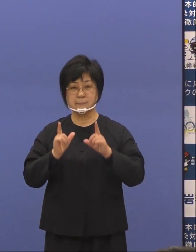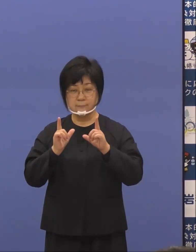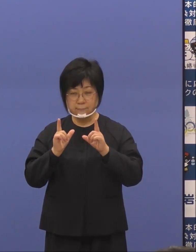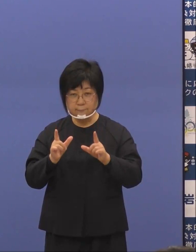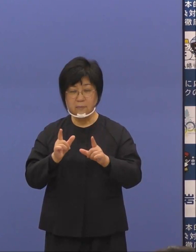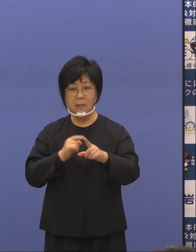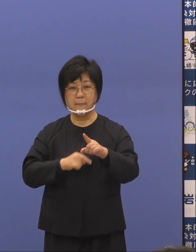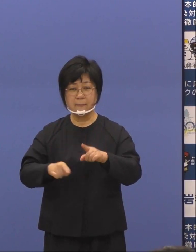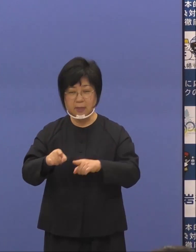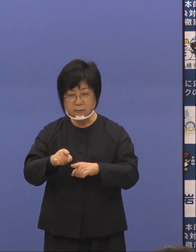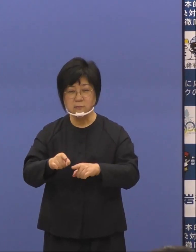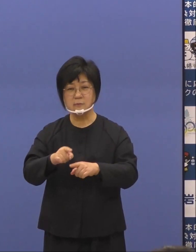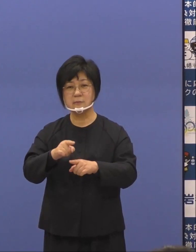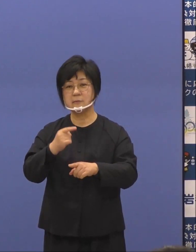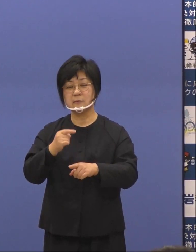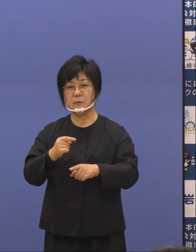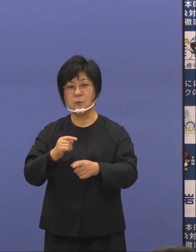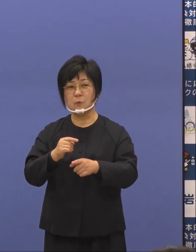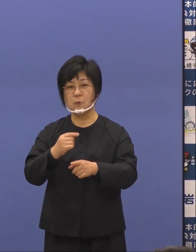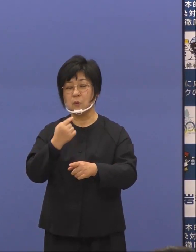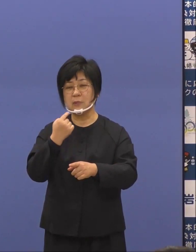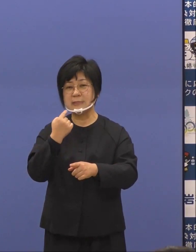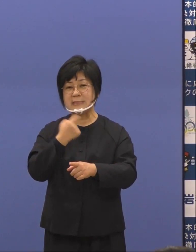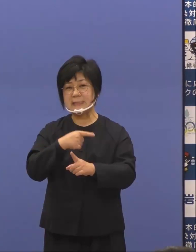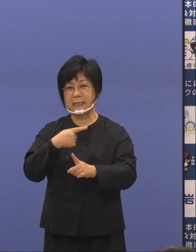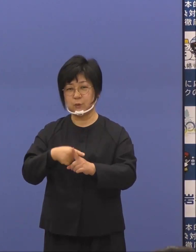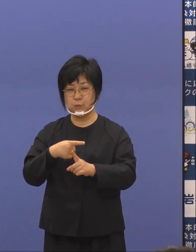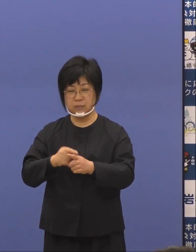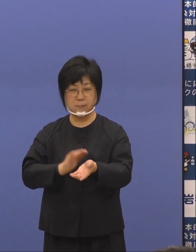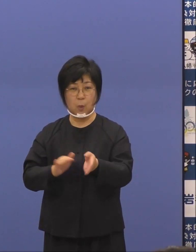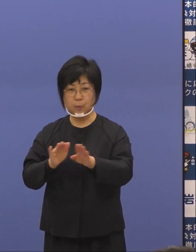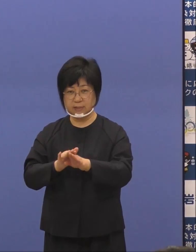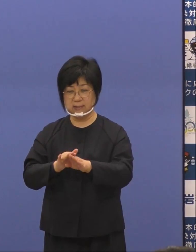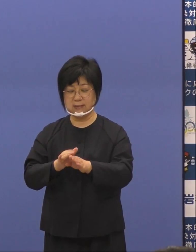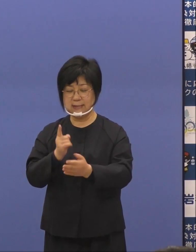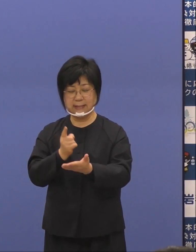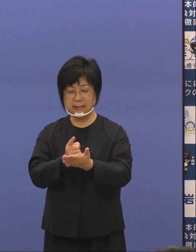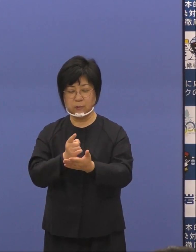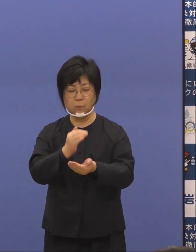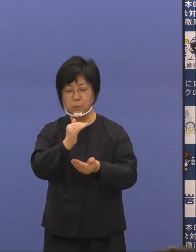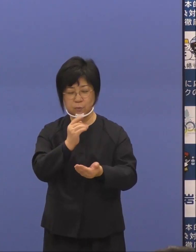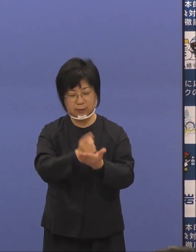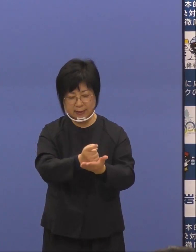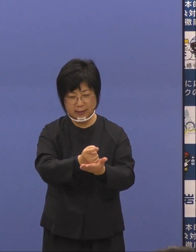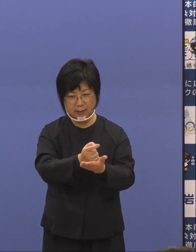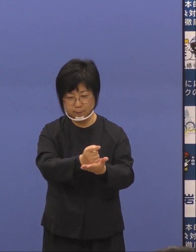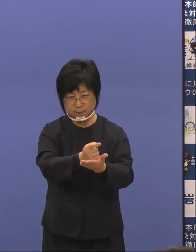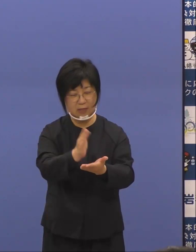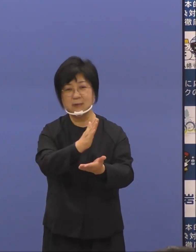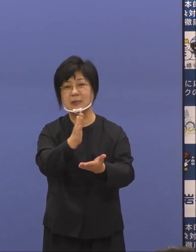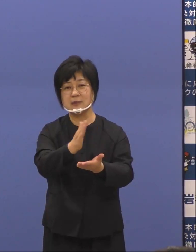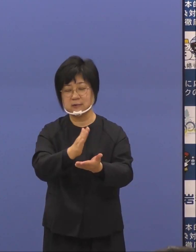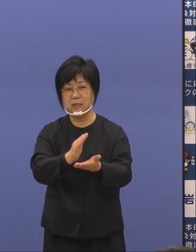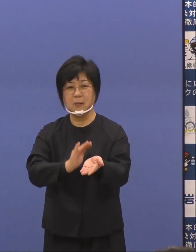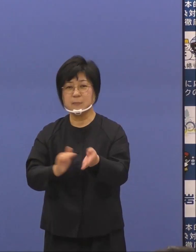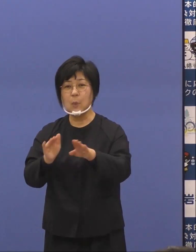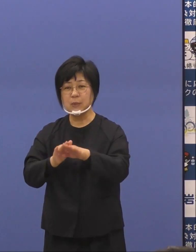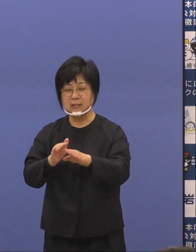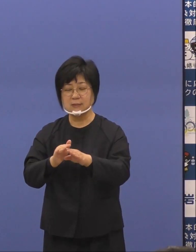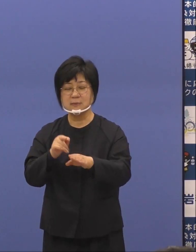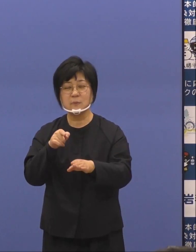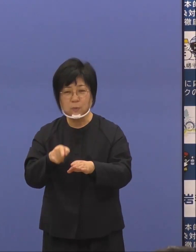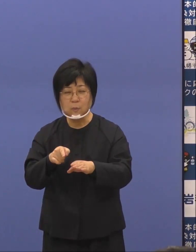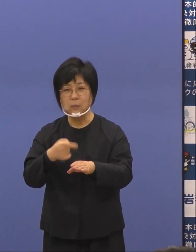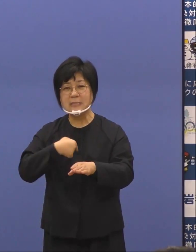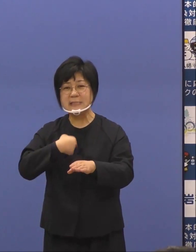十字病院に限らず、こう病院経営の主体はまずその病院自身の自立性というもの